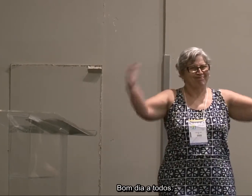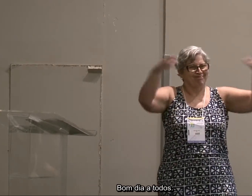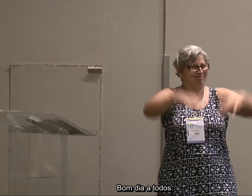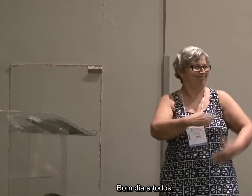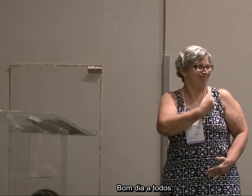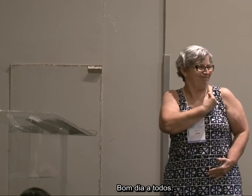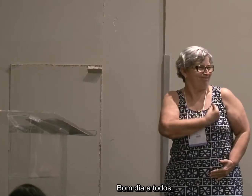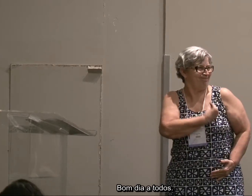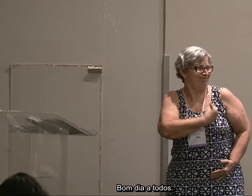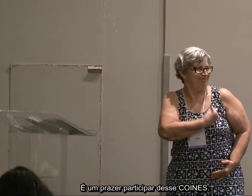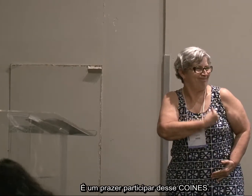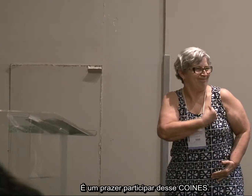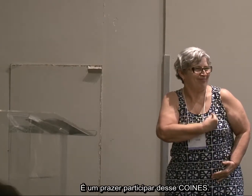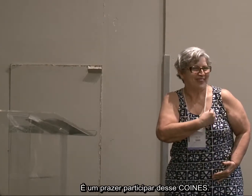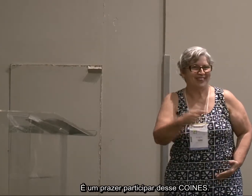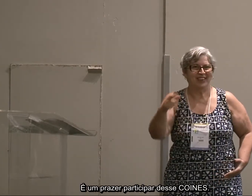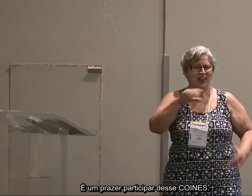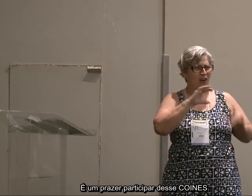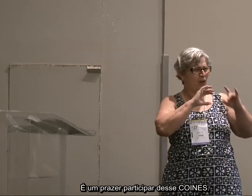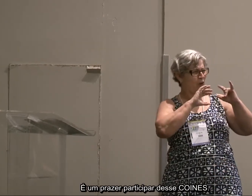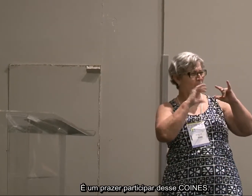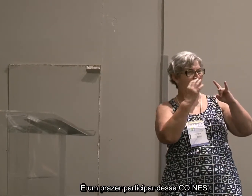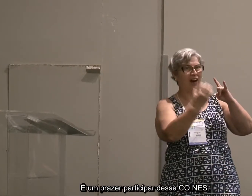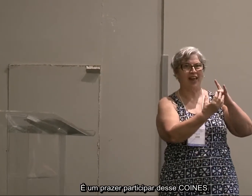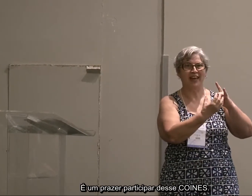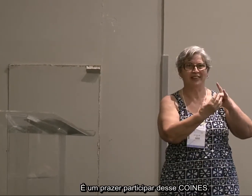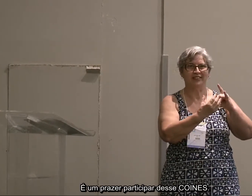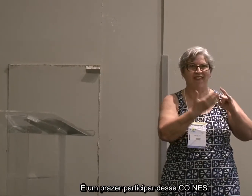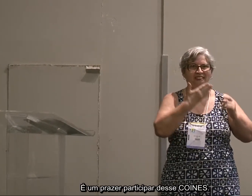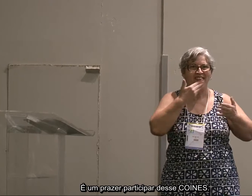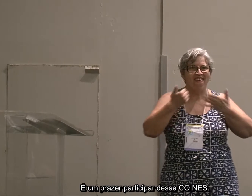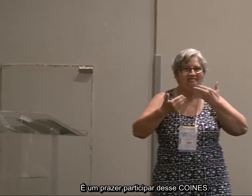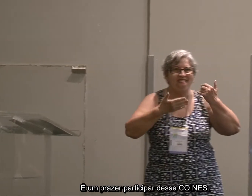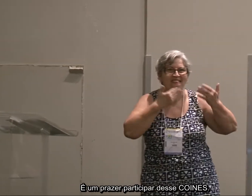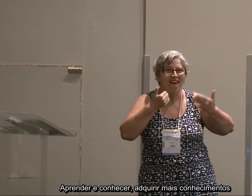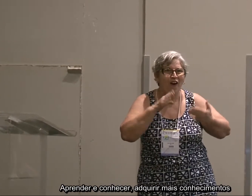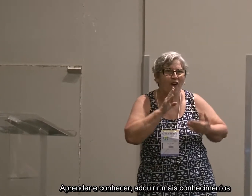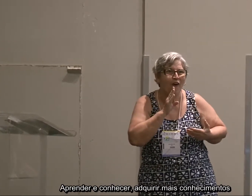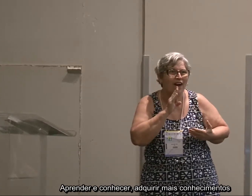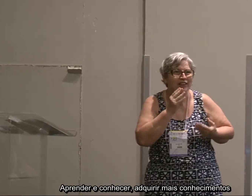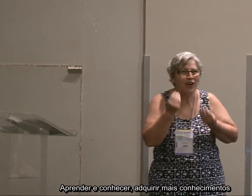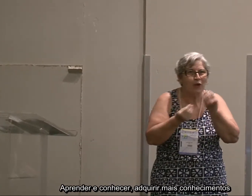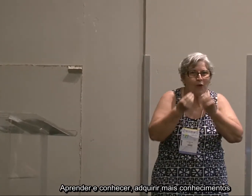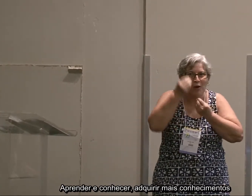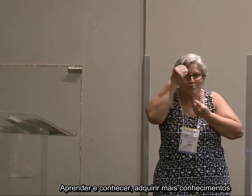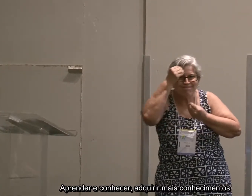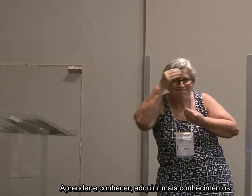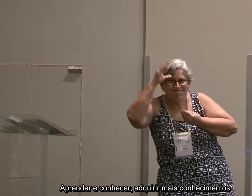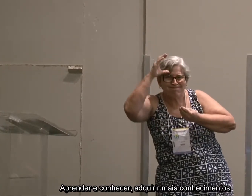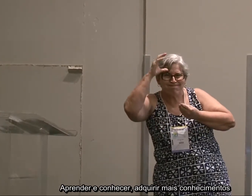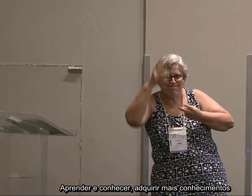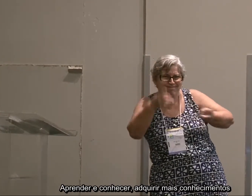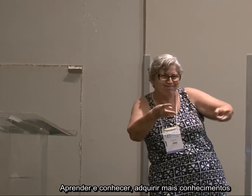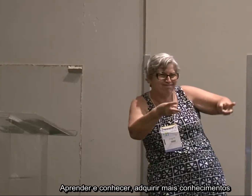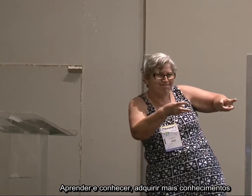Bom dia a todos, é um prazer participar desse COINES e aprender e conhecer, adquirir